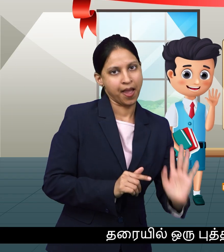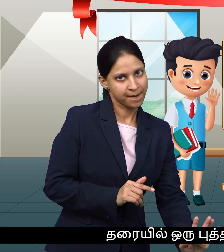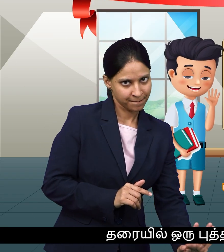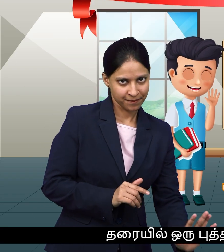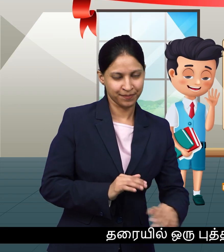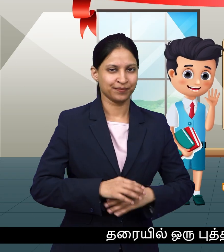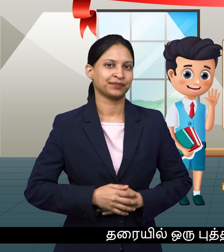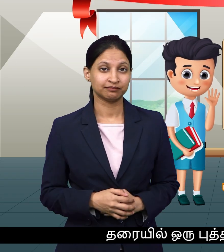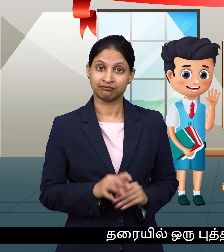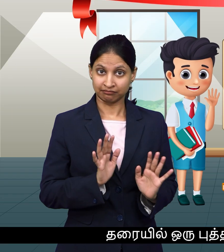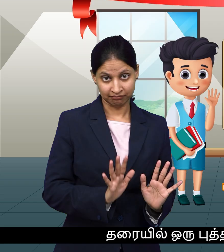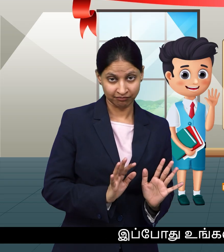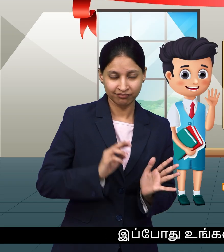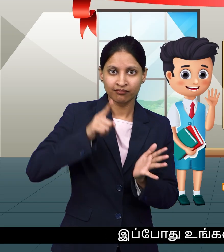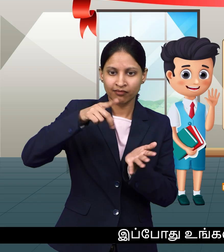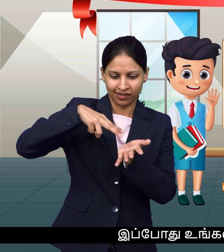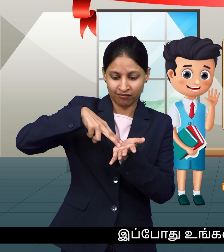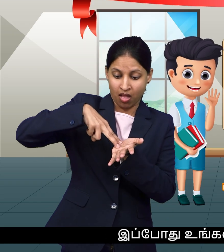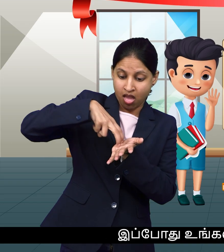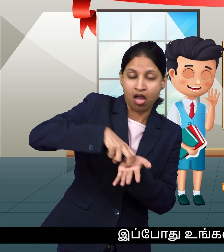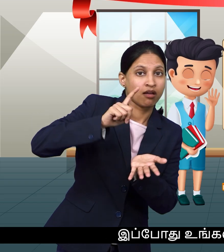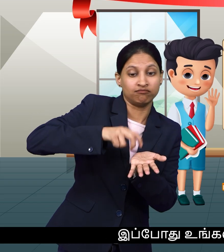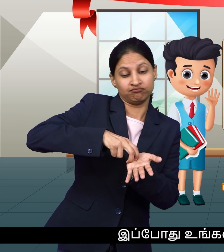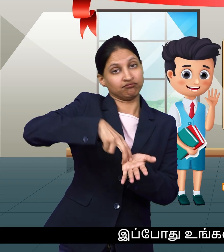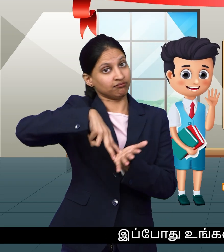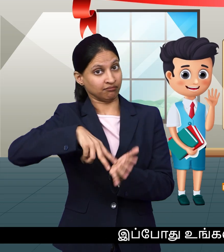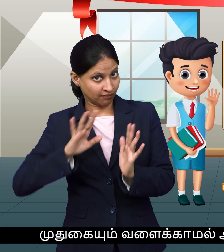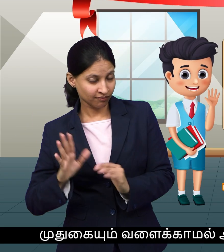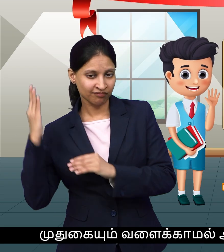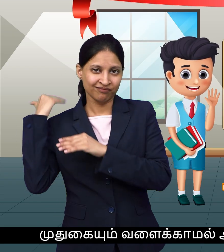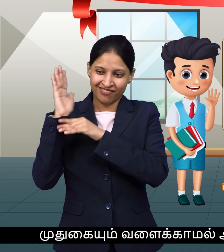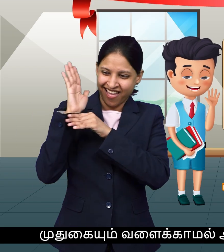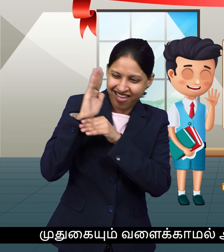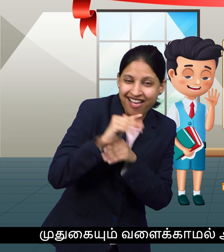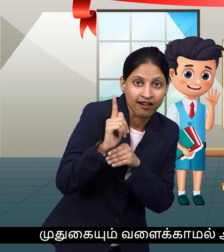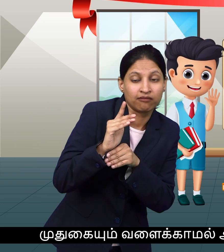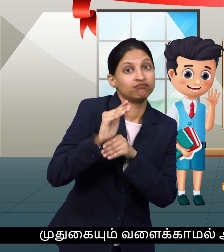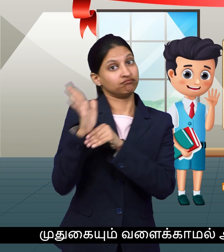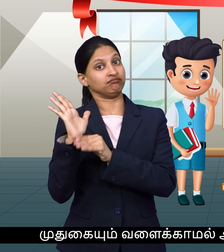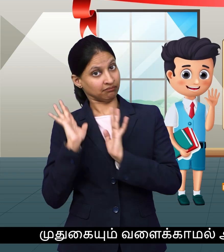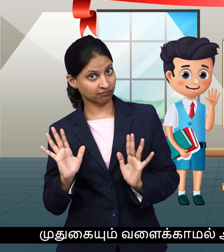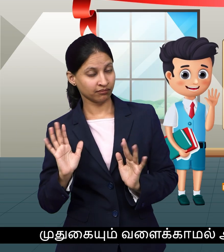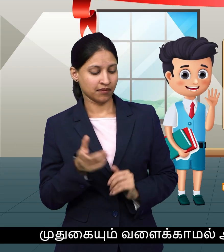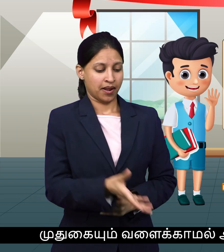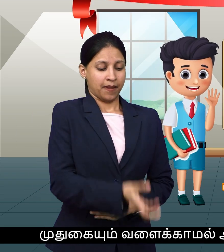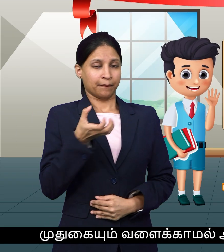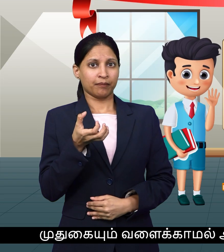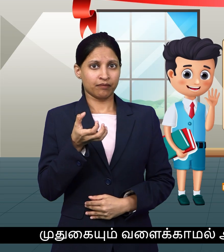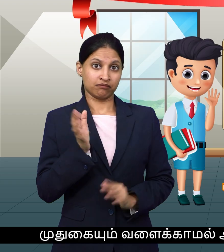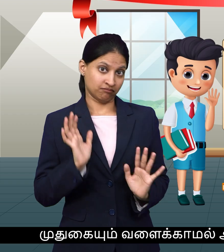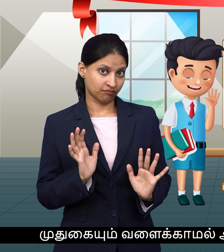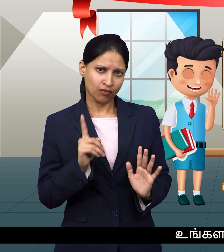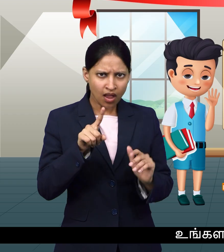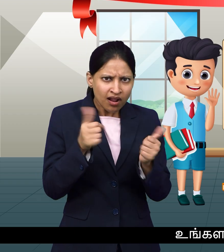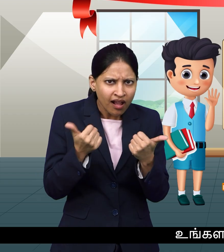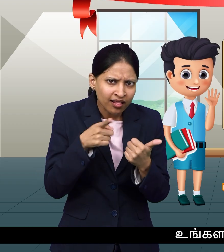புத்தகத்தை வைத்திருங்கள். இப்போது உங்கள் முழங்கால்களையும் முதுகையும் வளைக்காமல் அதை எடுக்க முயற்சி